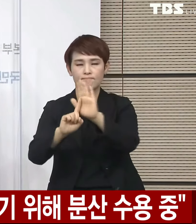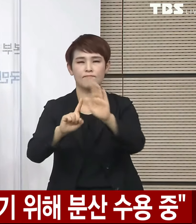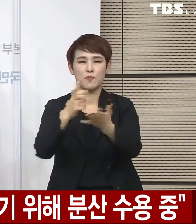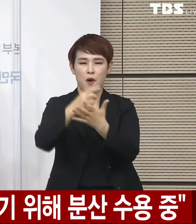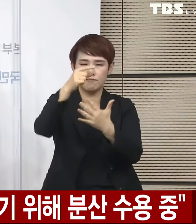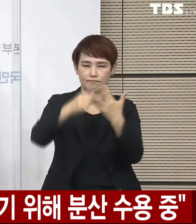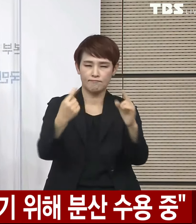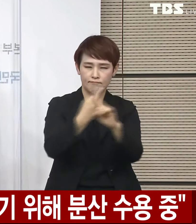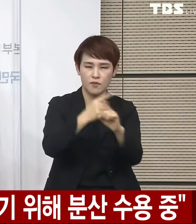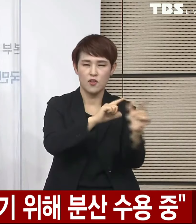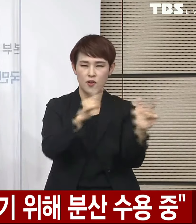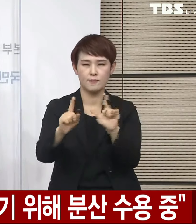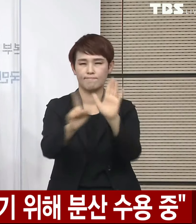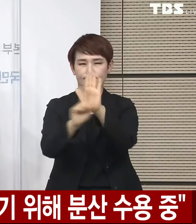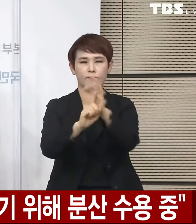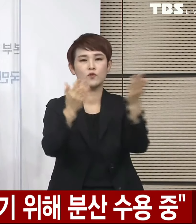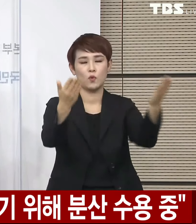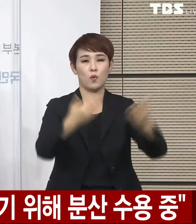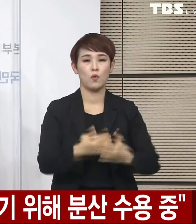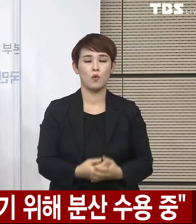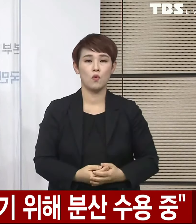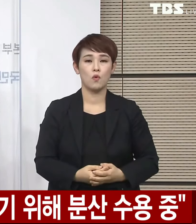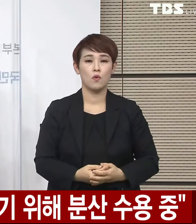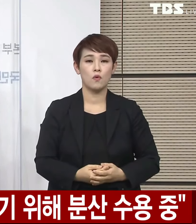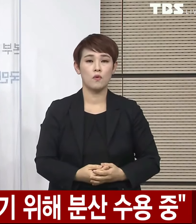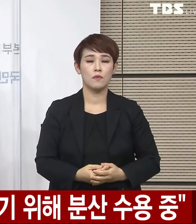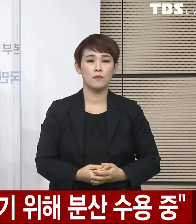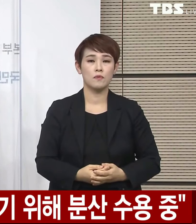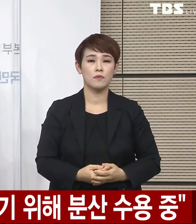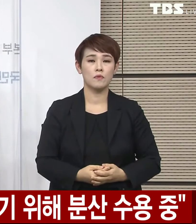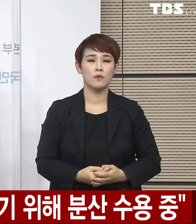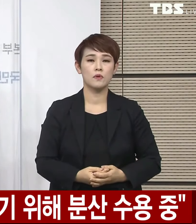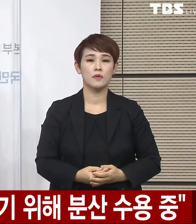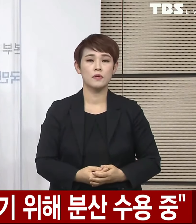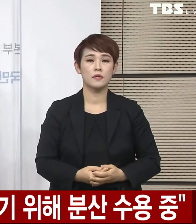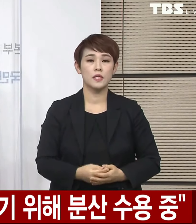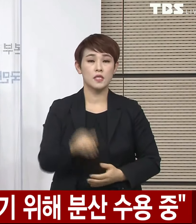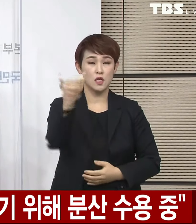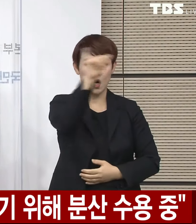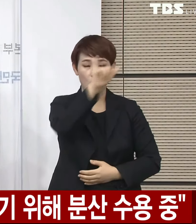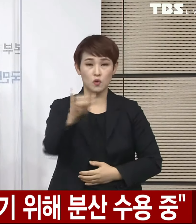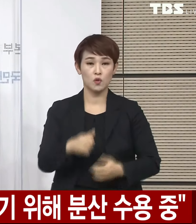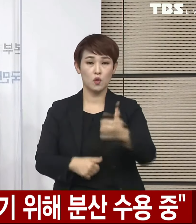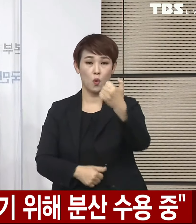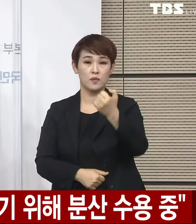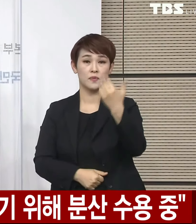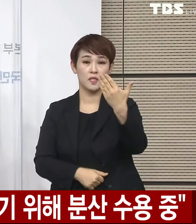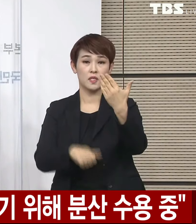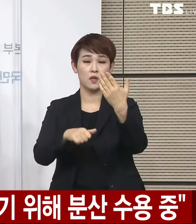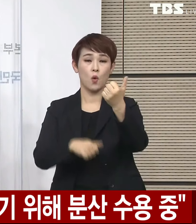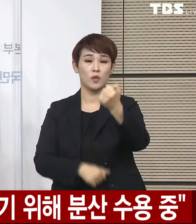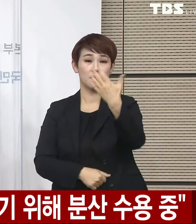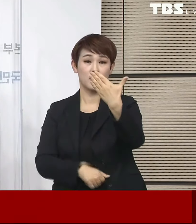54개 교정시설의 동부구치소의 사례를 중심으로 방역 지침을 교육할 예정입니다.